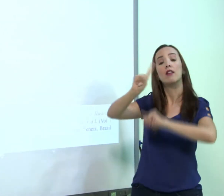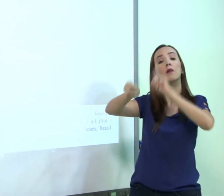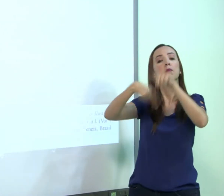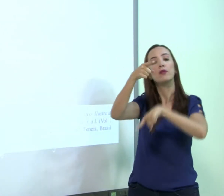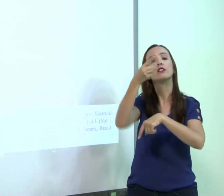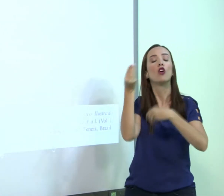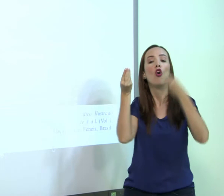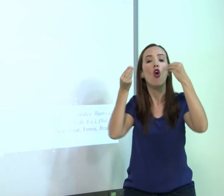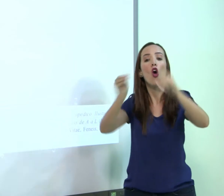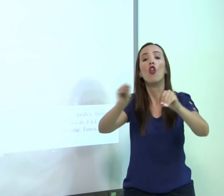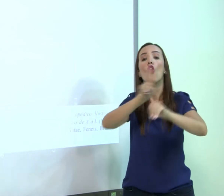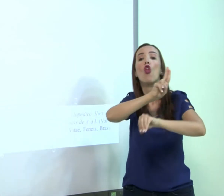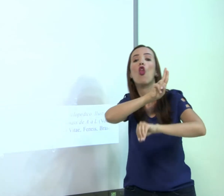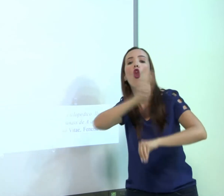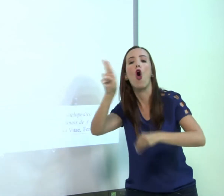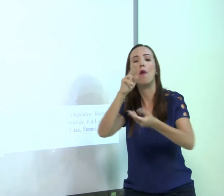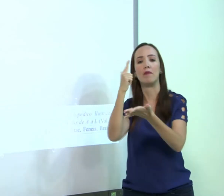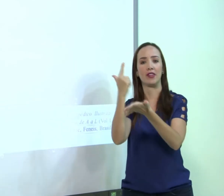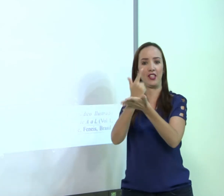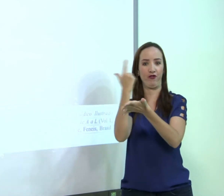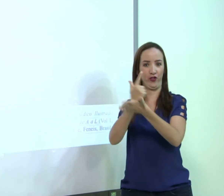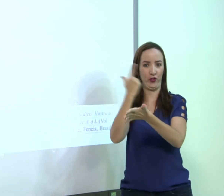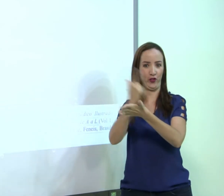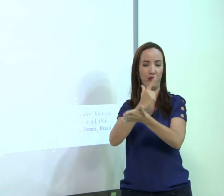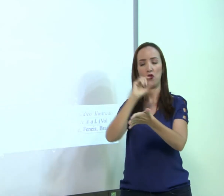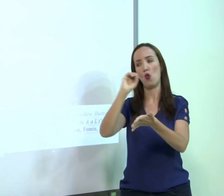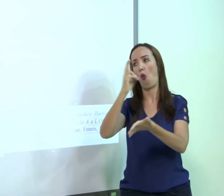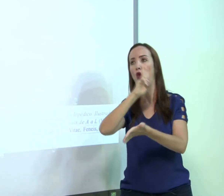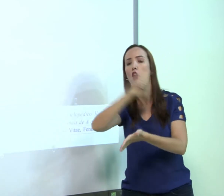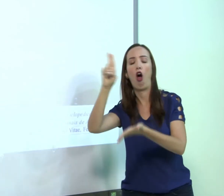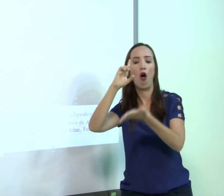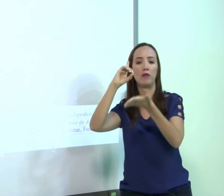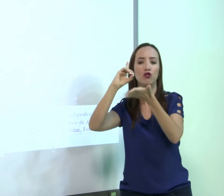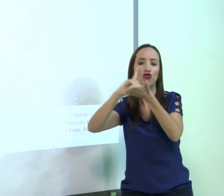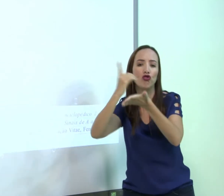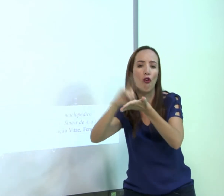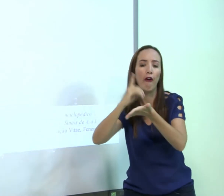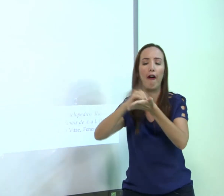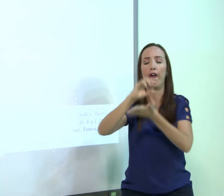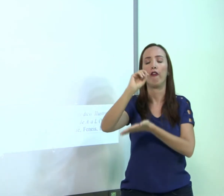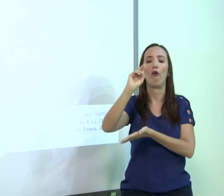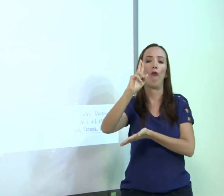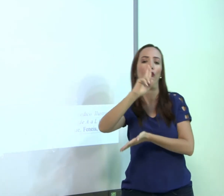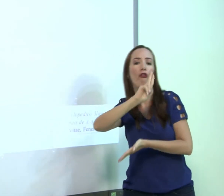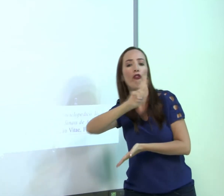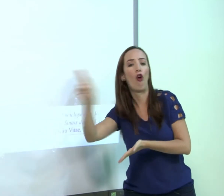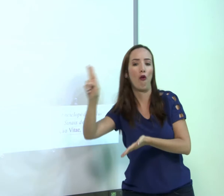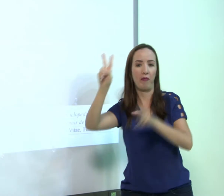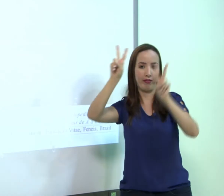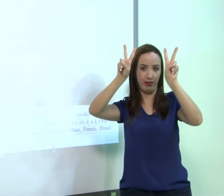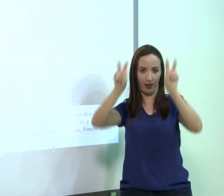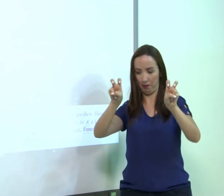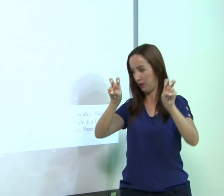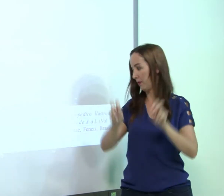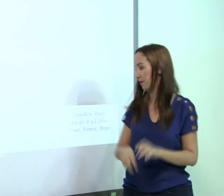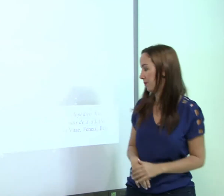Coloca-se o autor, logo após o nome do livro ou da dissertação,